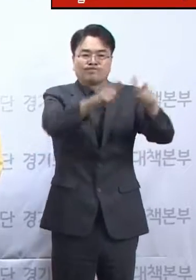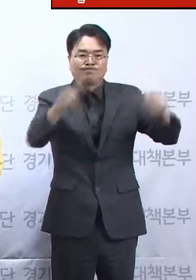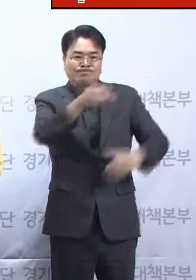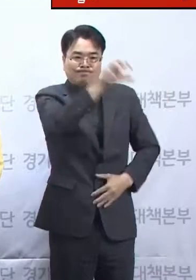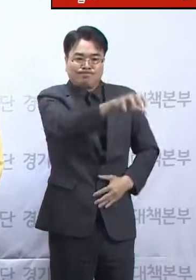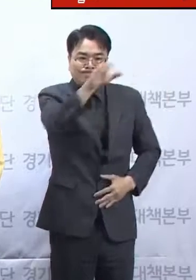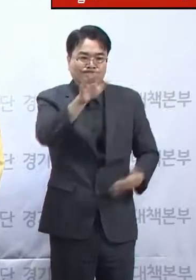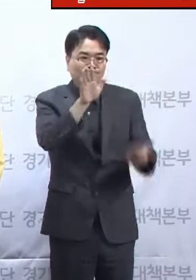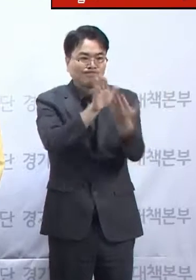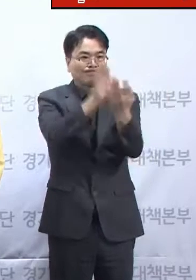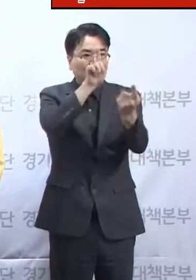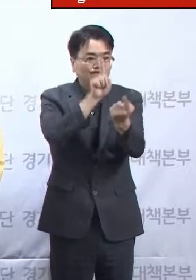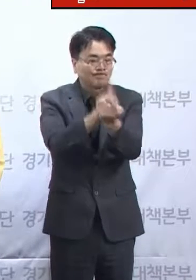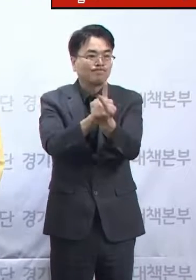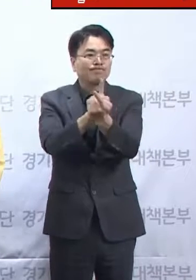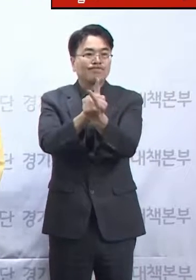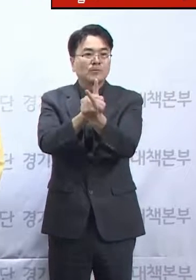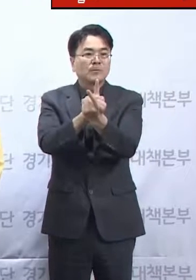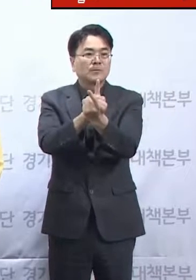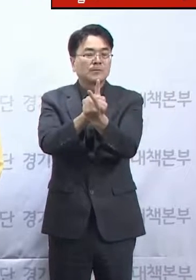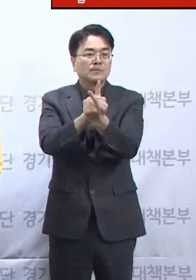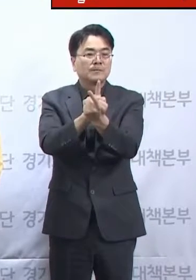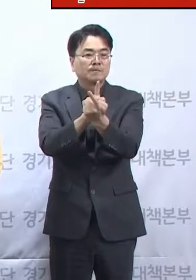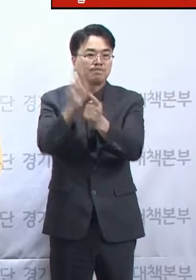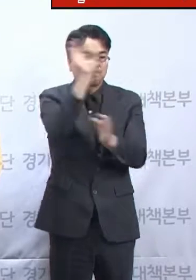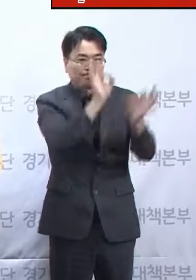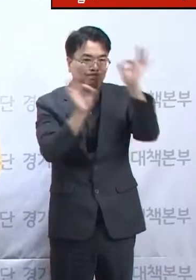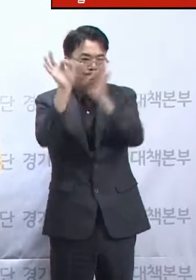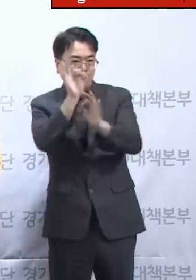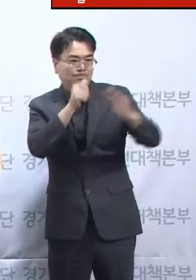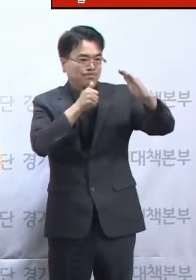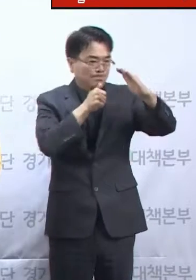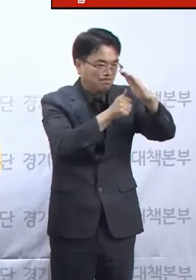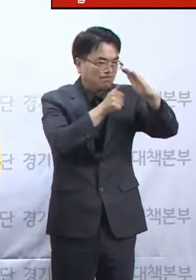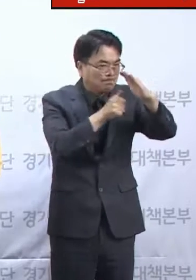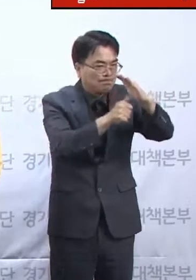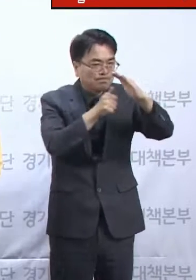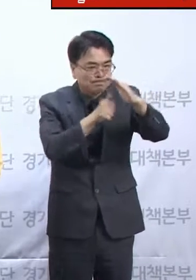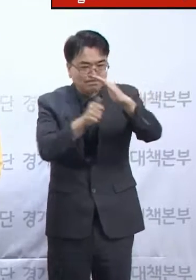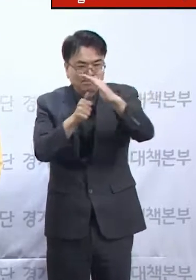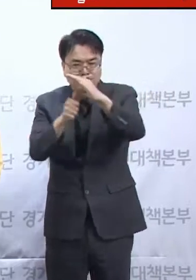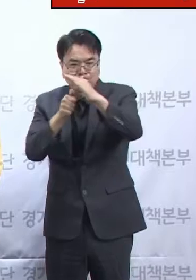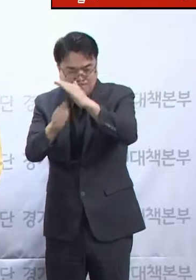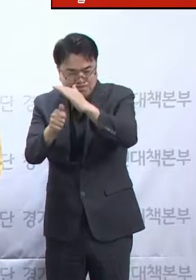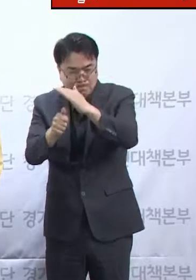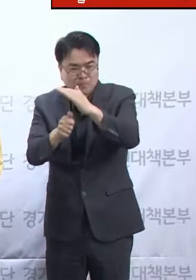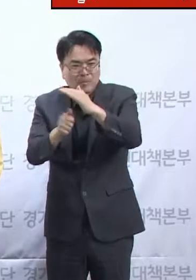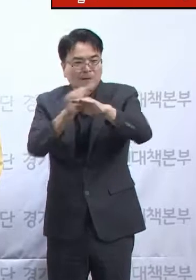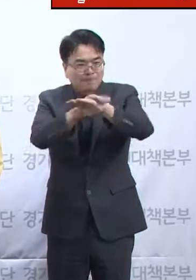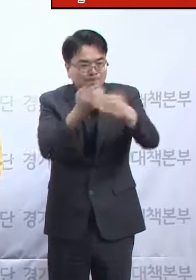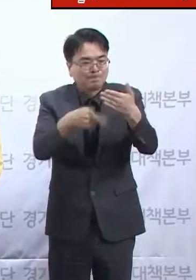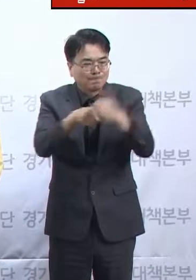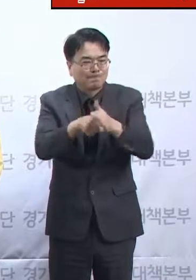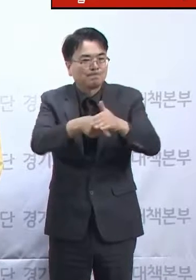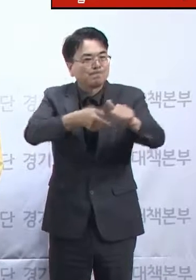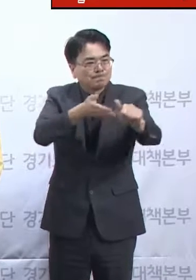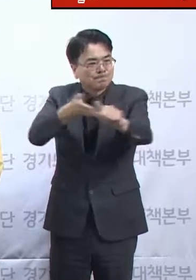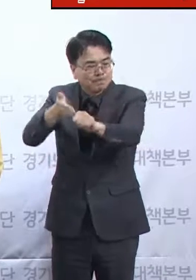현지들을 직접 우리들이 찾아가서 방문 협력을 구하도록 하는 것까지도